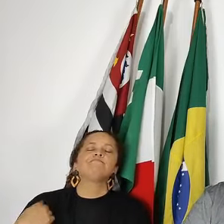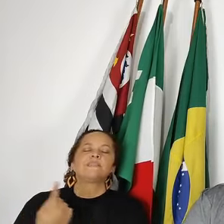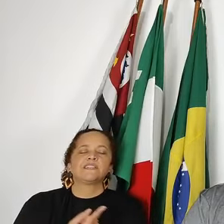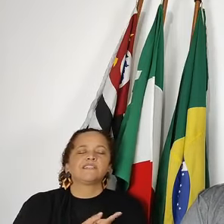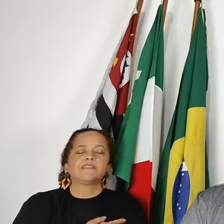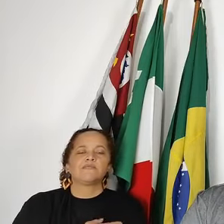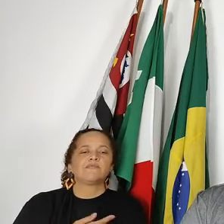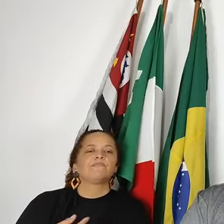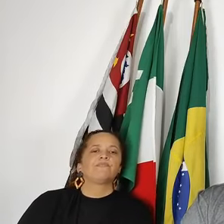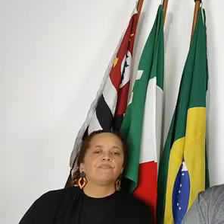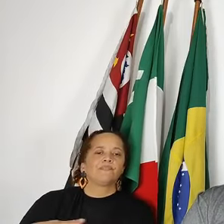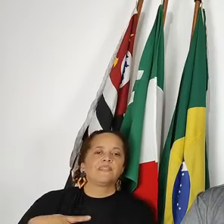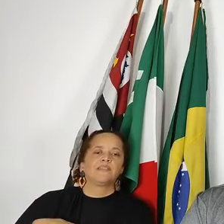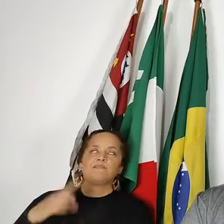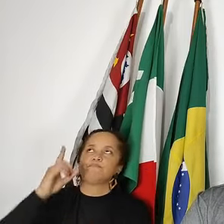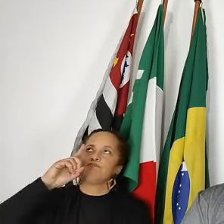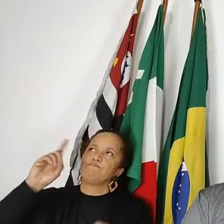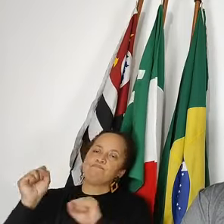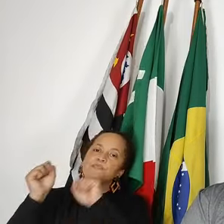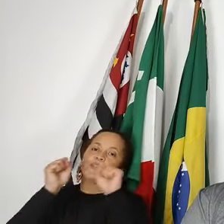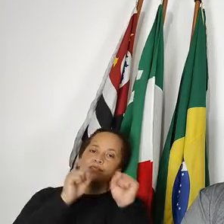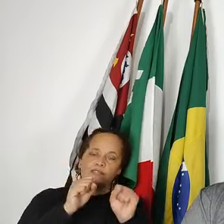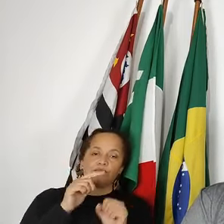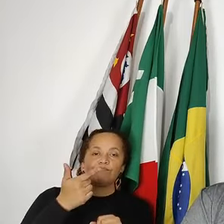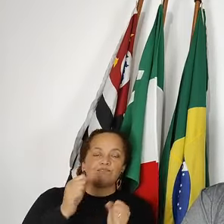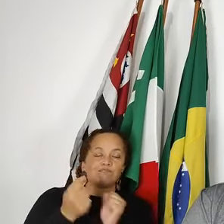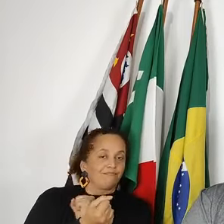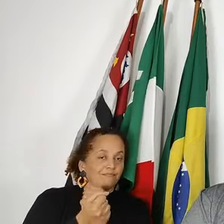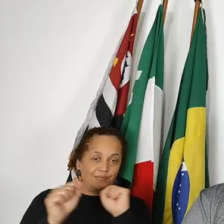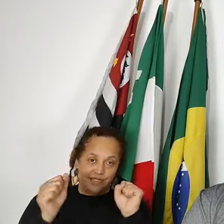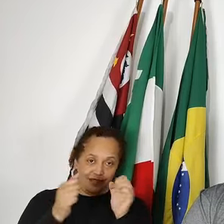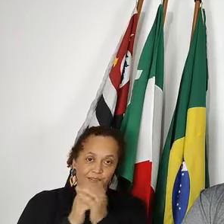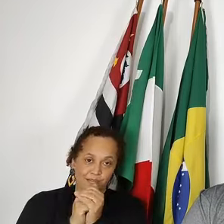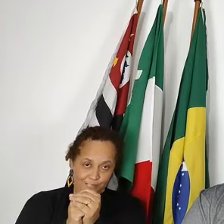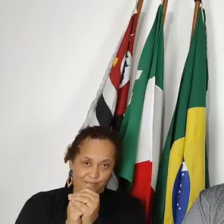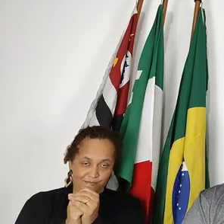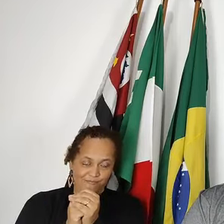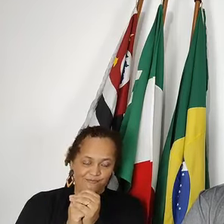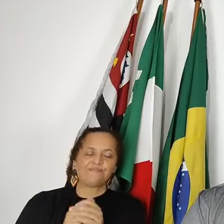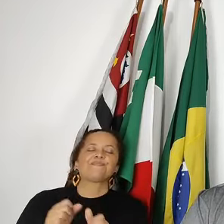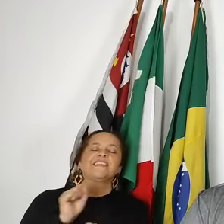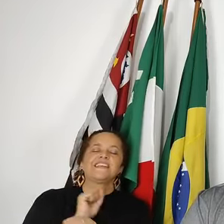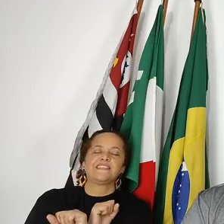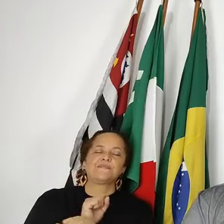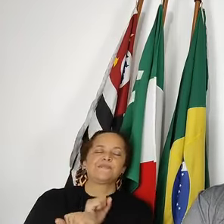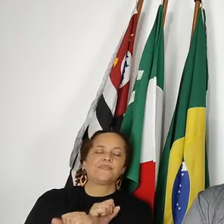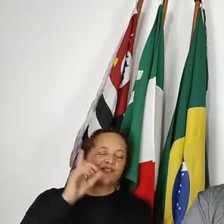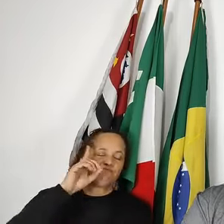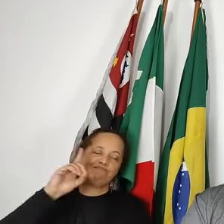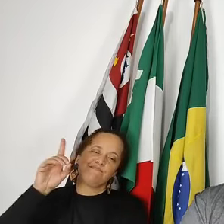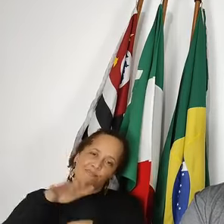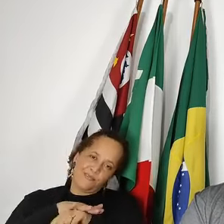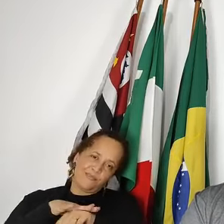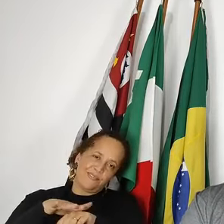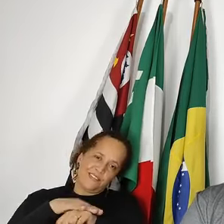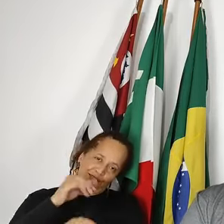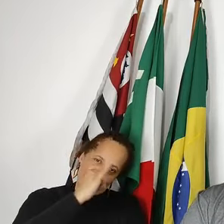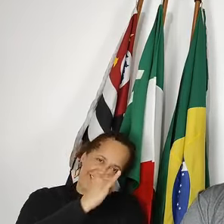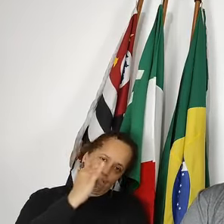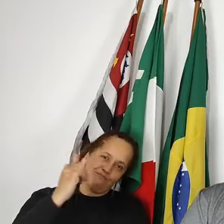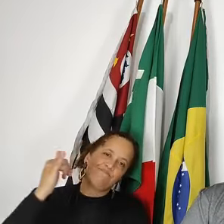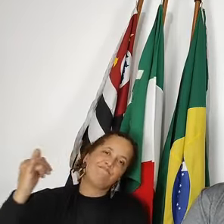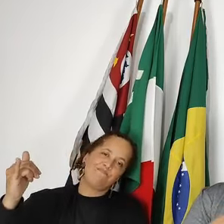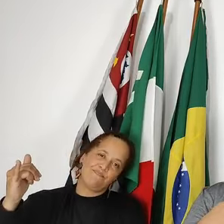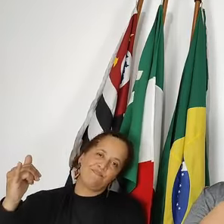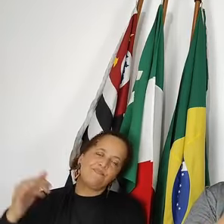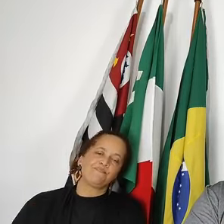há impossíveis para eles. Amém? Bom, é isso, irmãos. Espero que Deus tenha falado com vocês, né, que nós